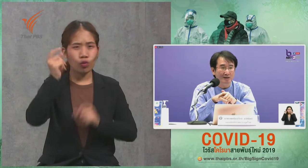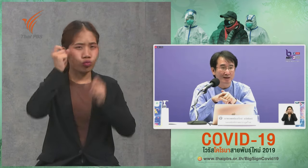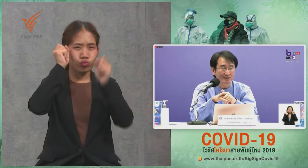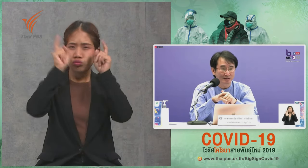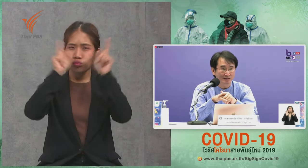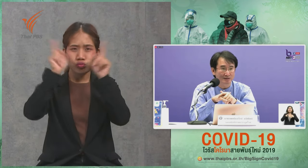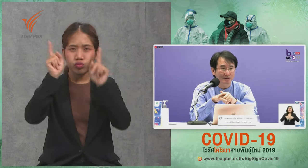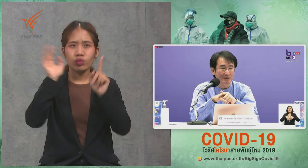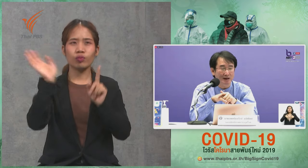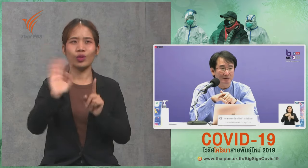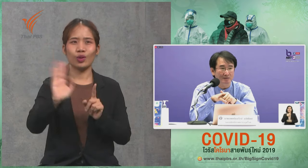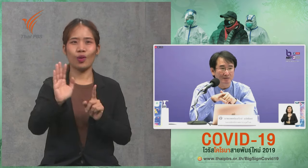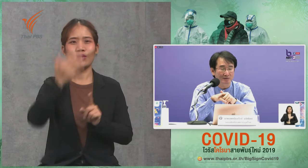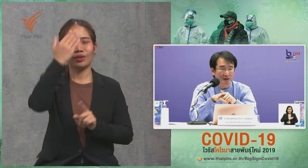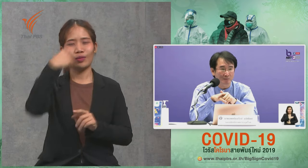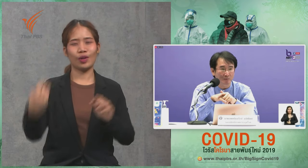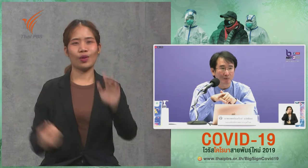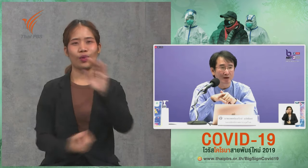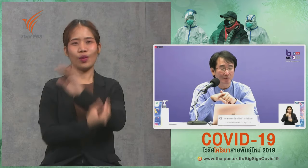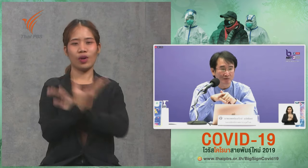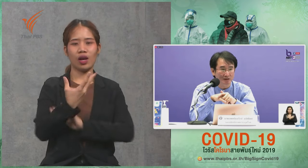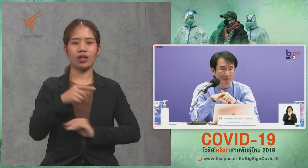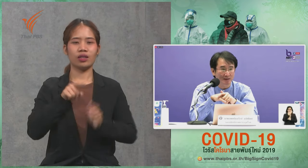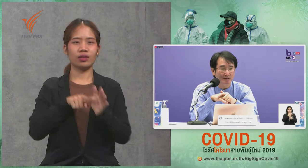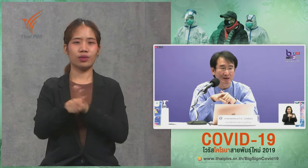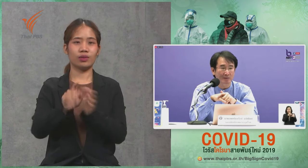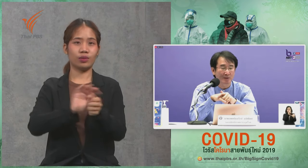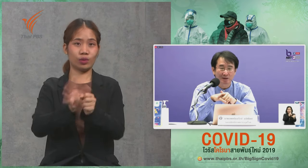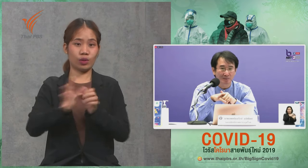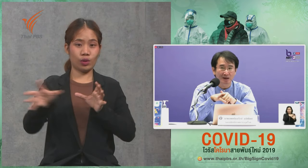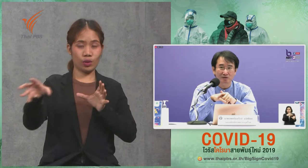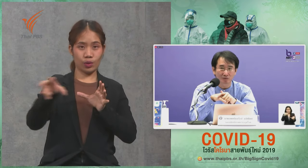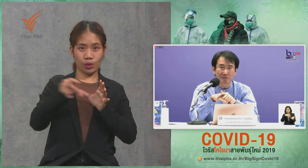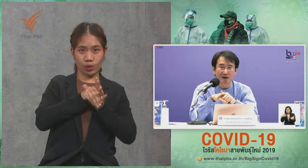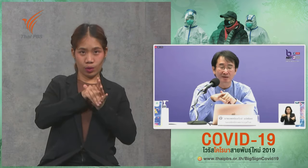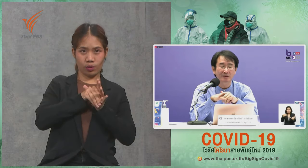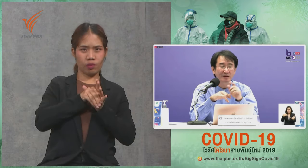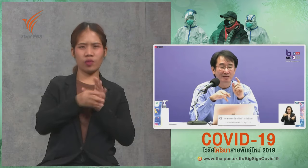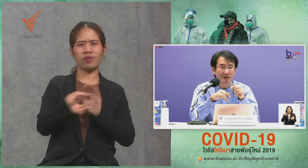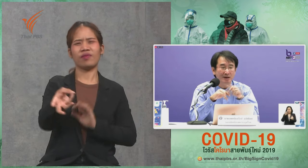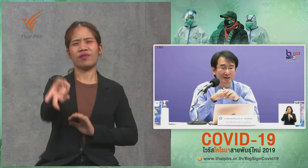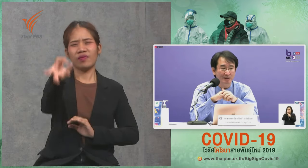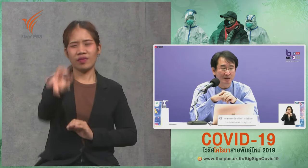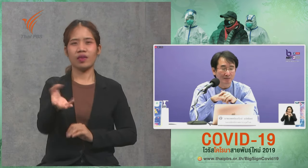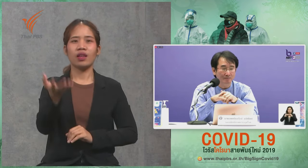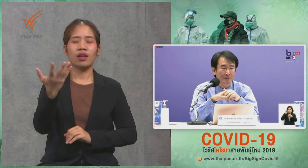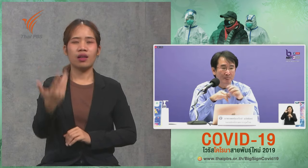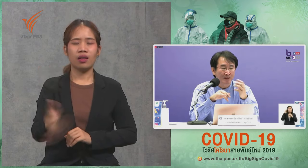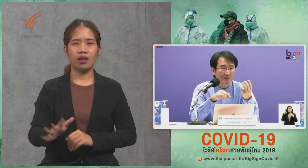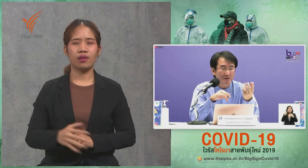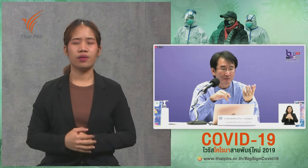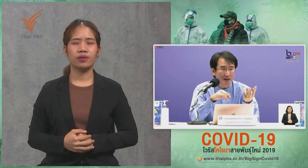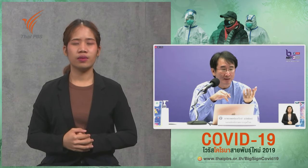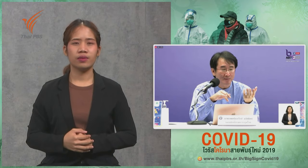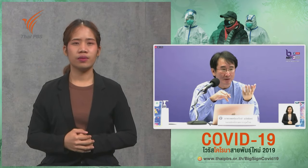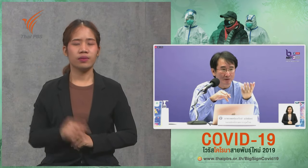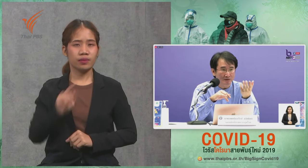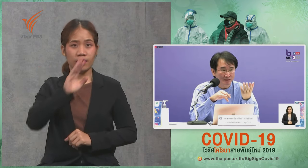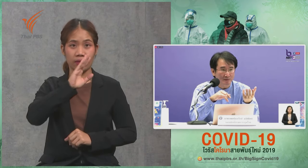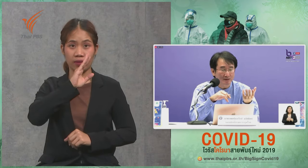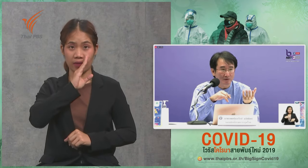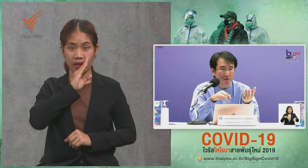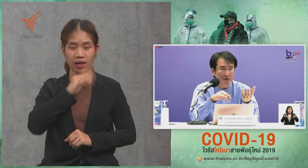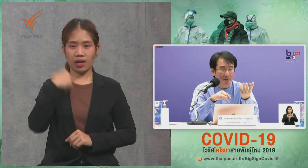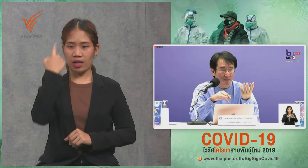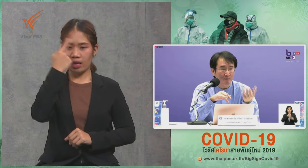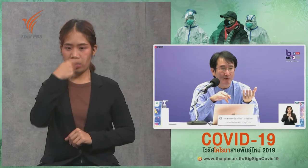โอกาสที่ท่านจะติดเชื้อจากผู้ป่วยหรือผู้เสียชีวิตนะครับไม่ได้สูงมากและอีกอย่างนึงนะครับเวลาที่มีคนเ